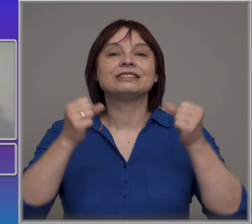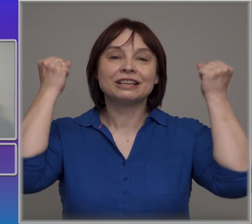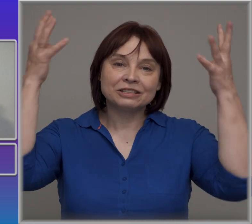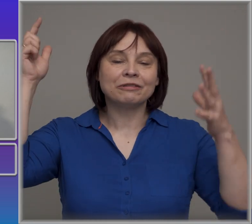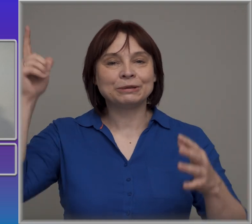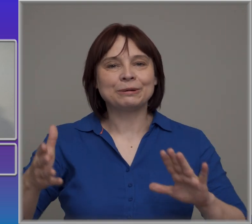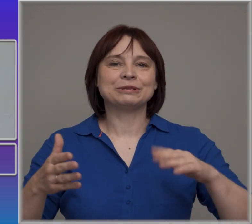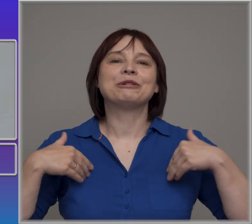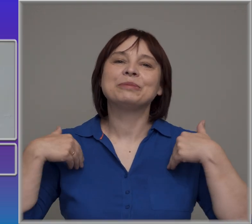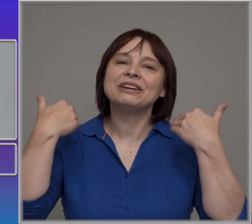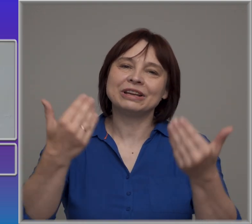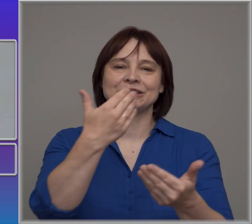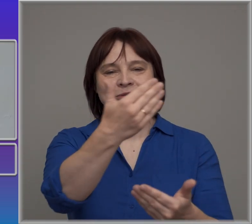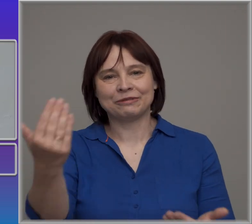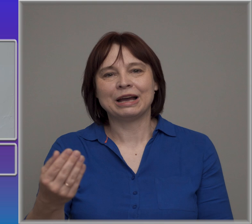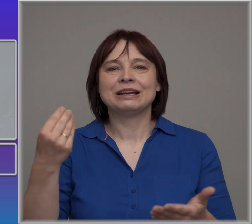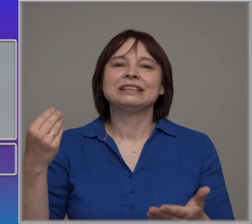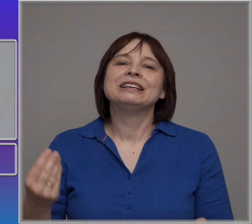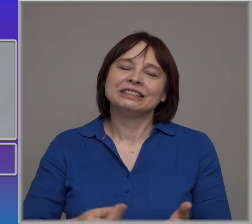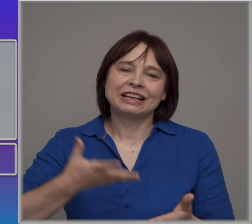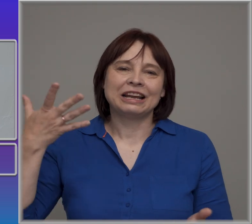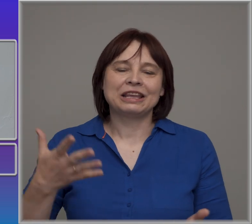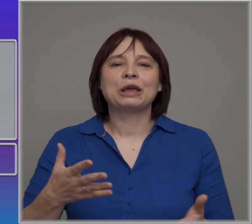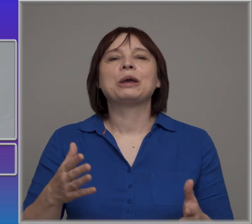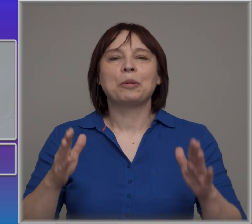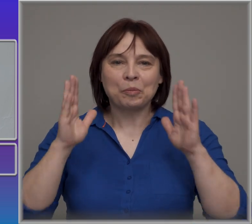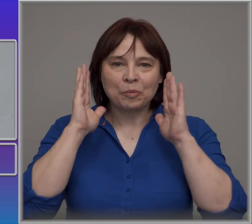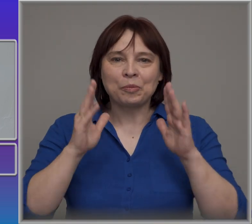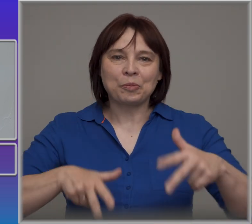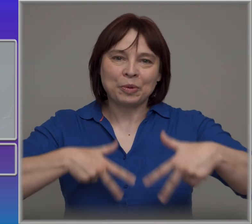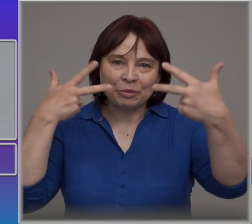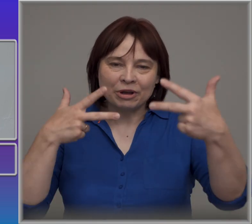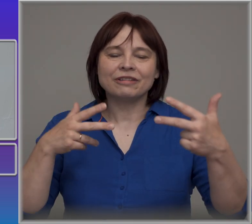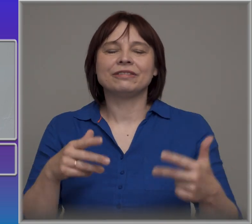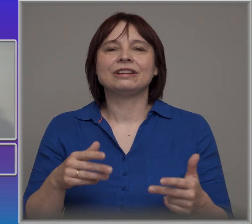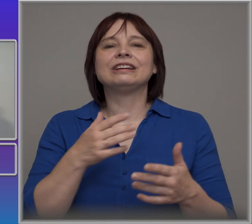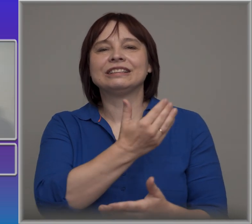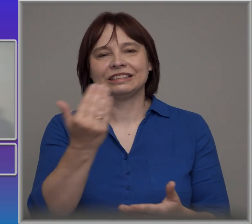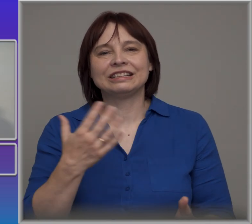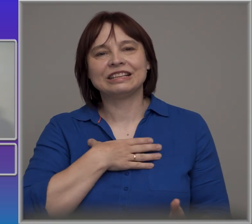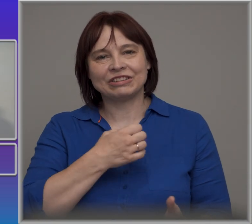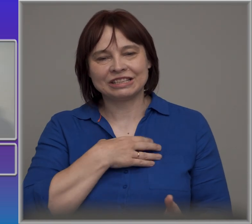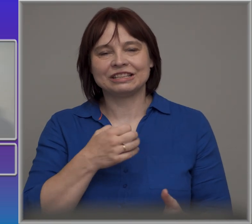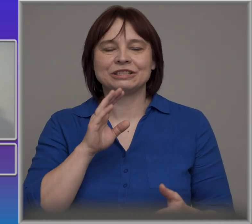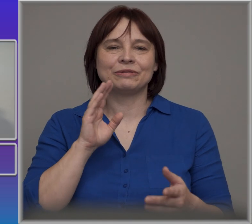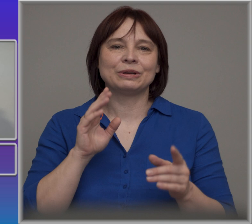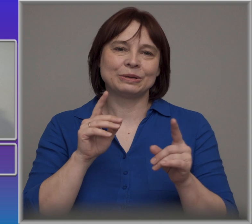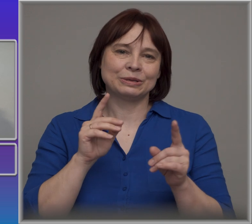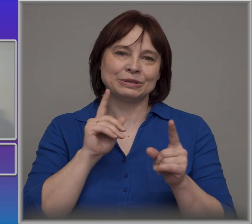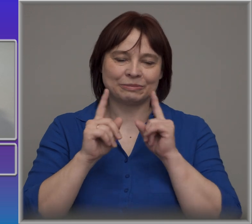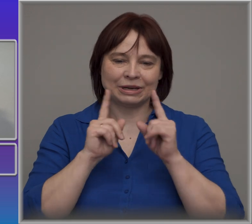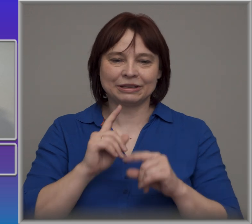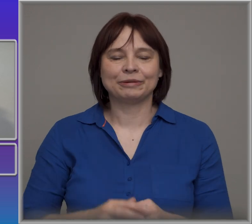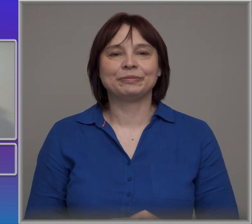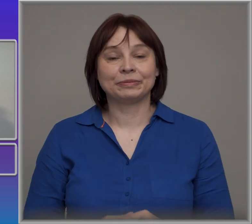Господа. Приветствуем вас, драгоценные, в прямом эфире нашего воскресного богослужения. Слава Богу! Я